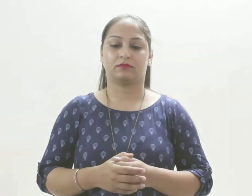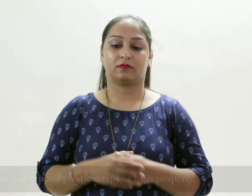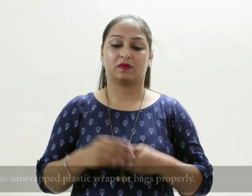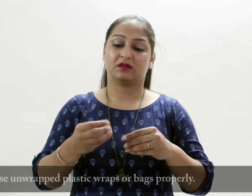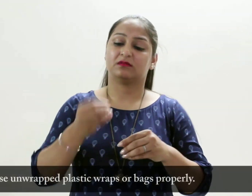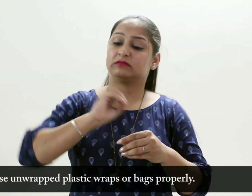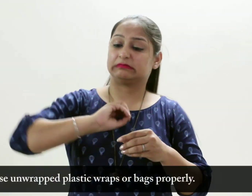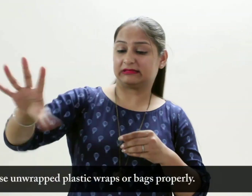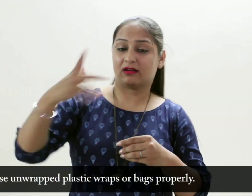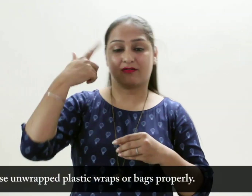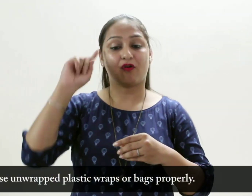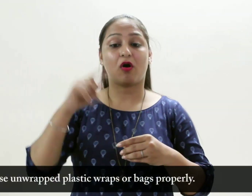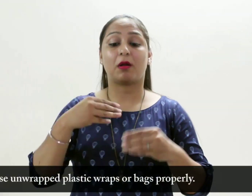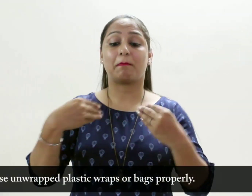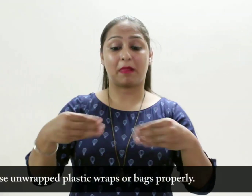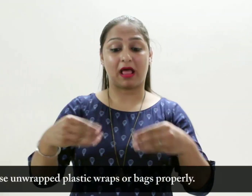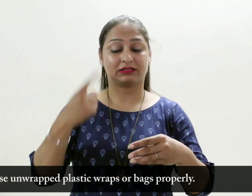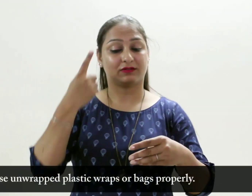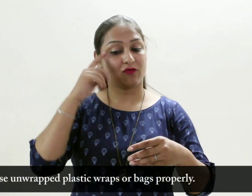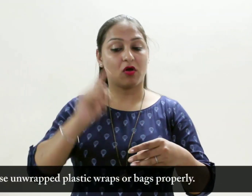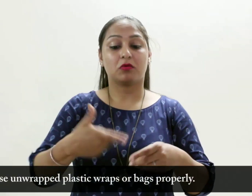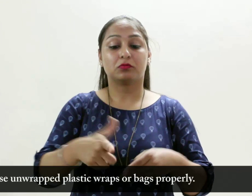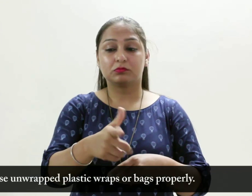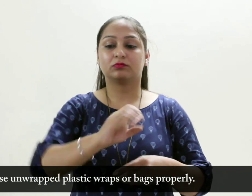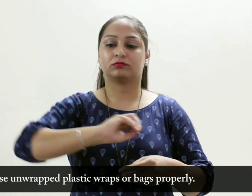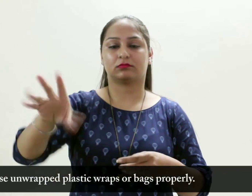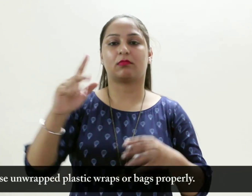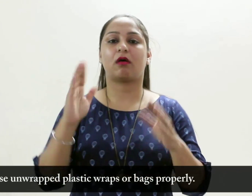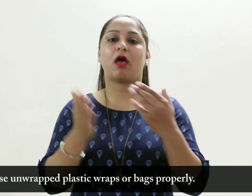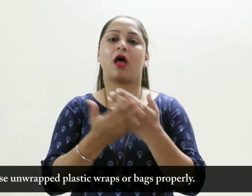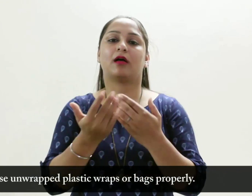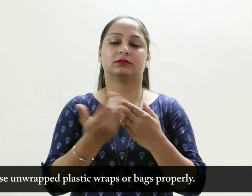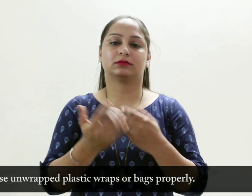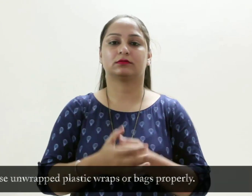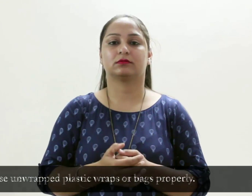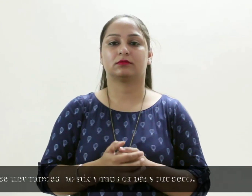कृंतक के खराब होने और उपयोग का उचित भंडारण।